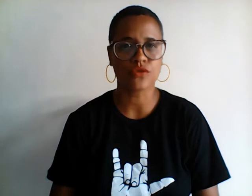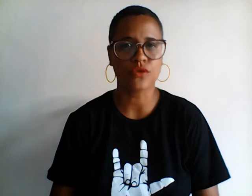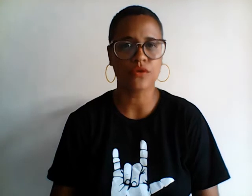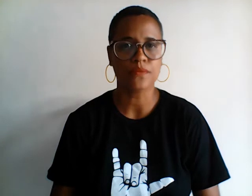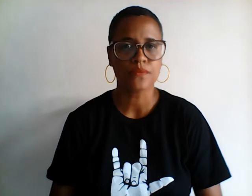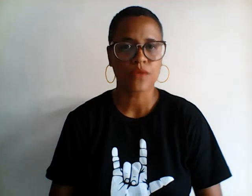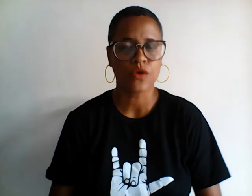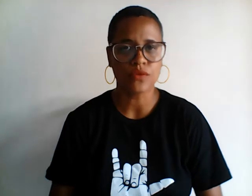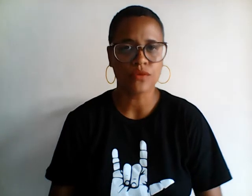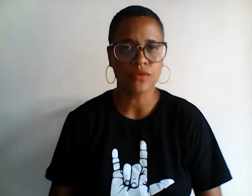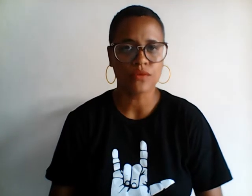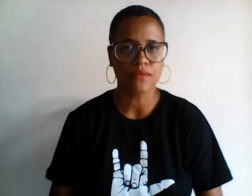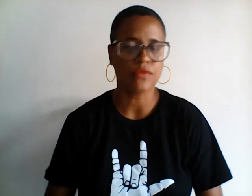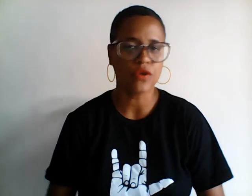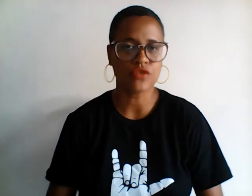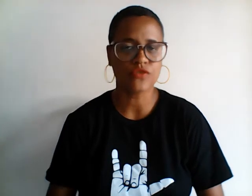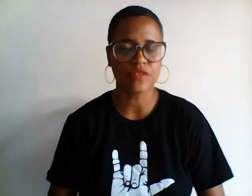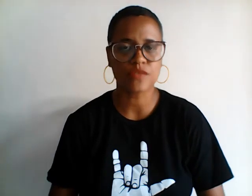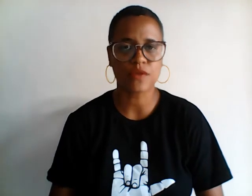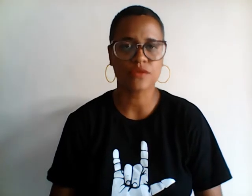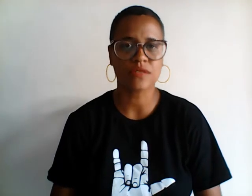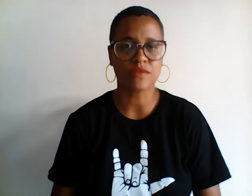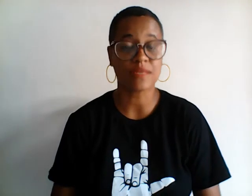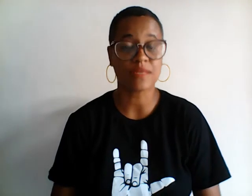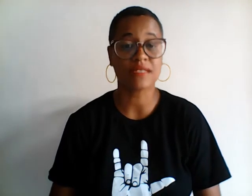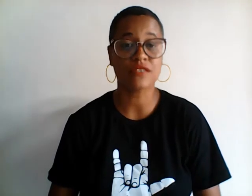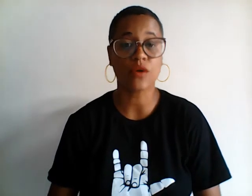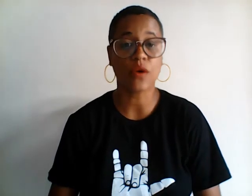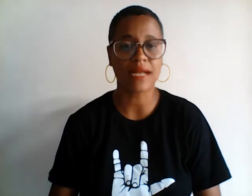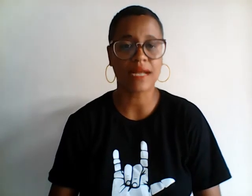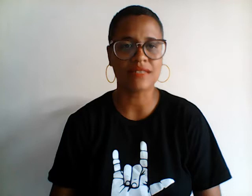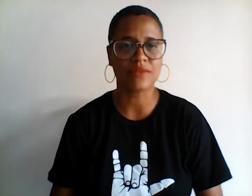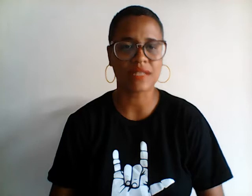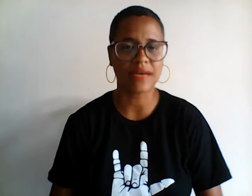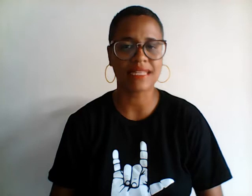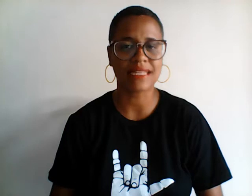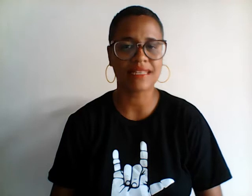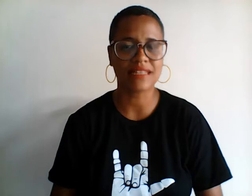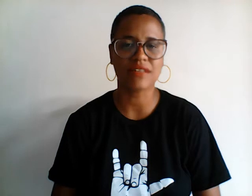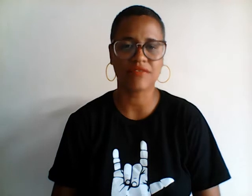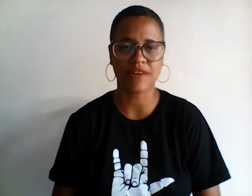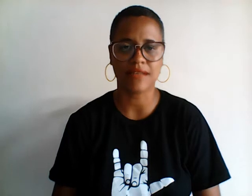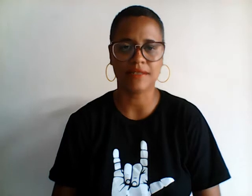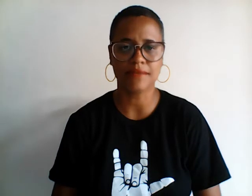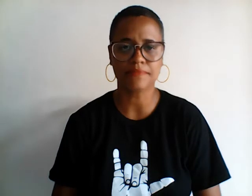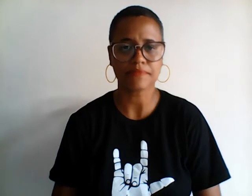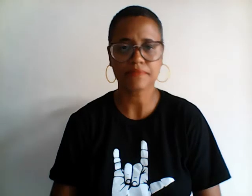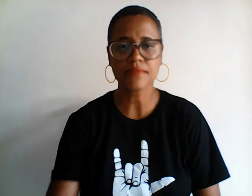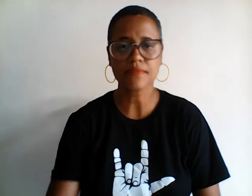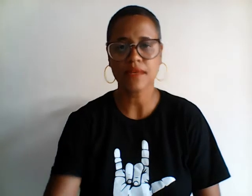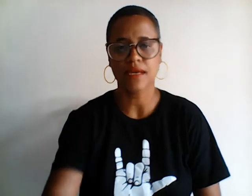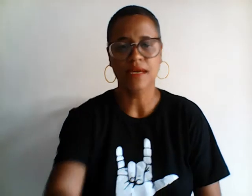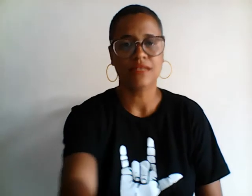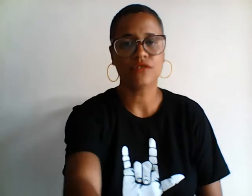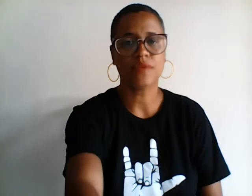som como nós ouvintes produzimos, mas eles oralizam. Então é a tentativa da fala, né? Então, só para a